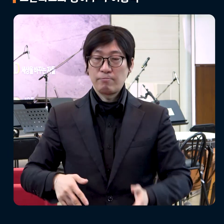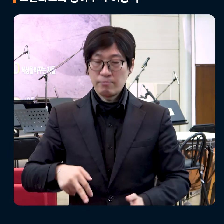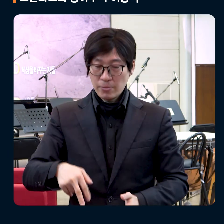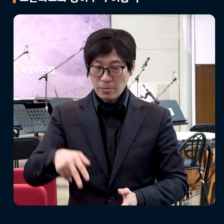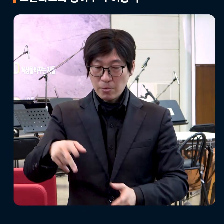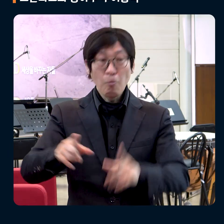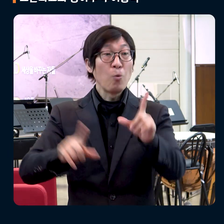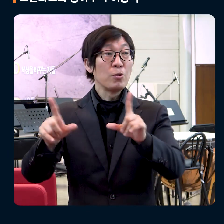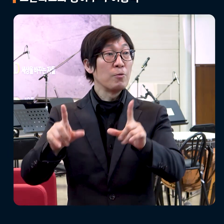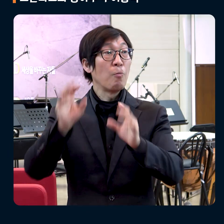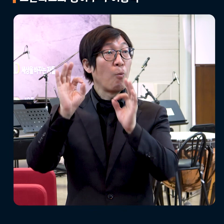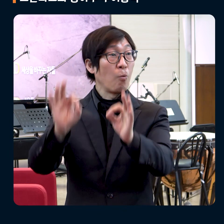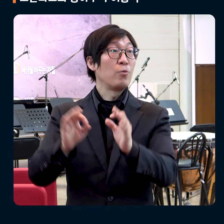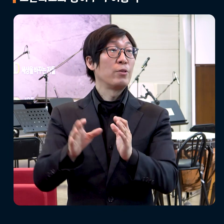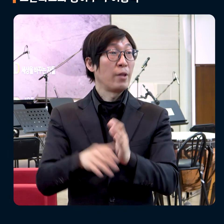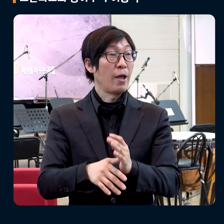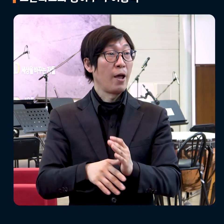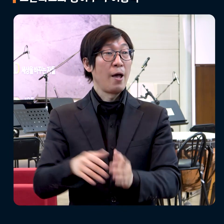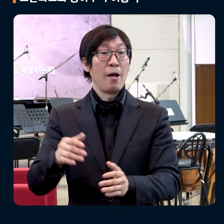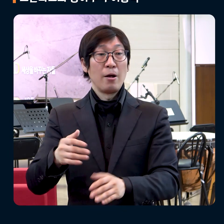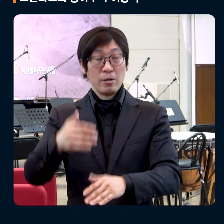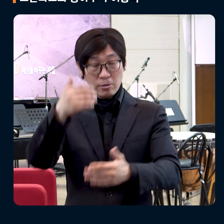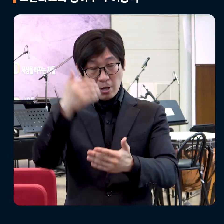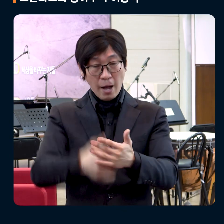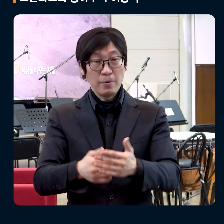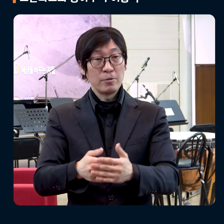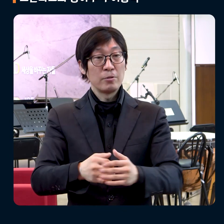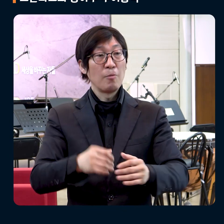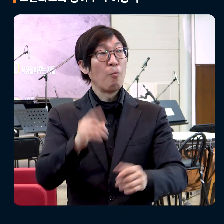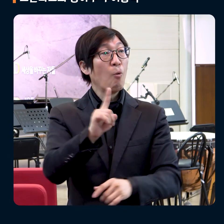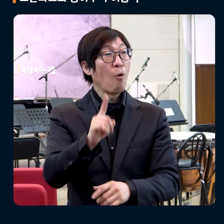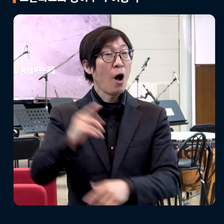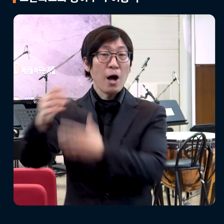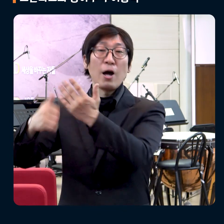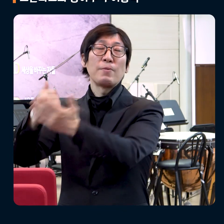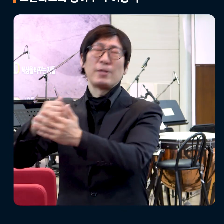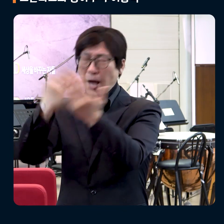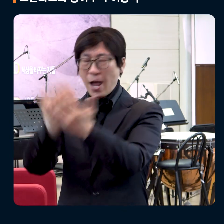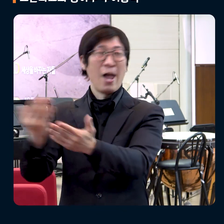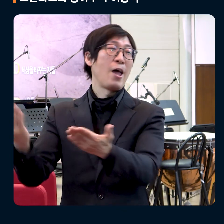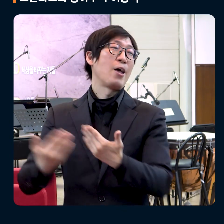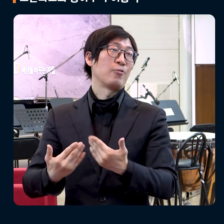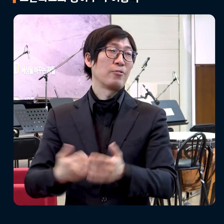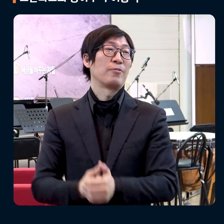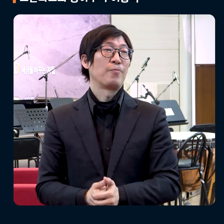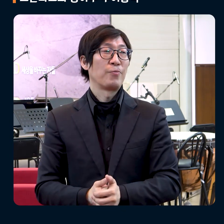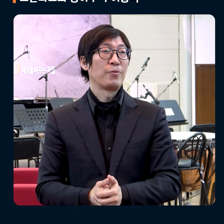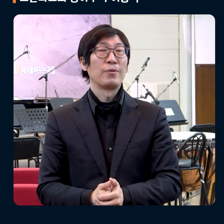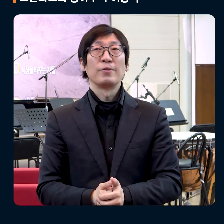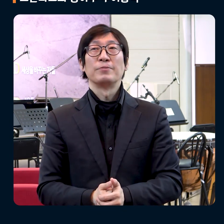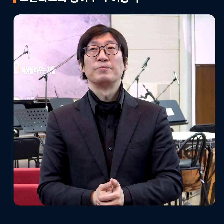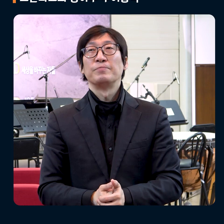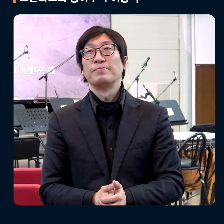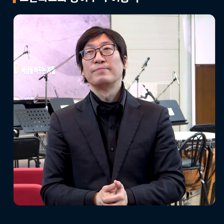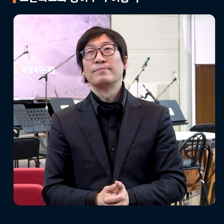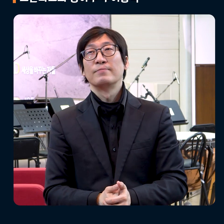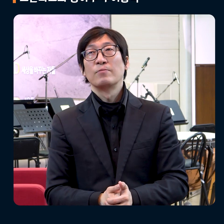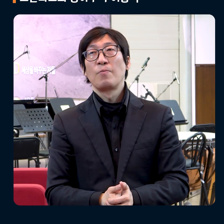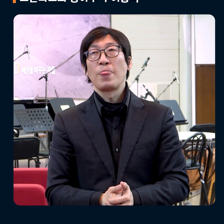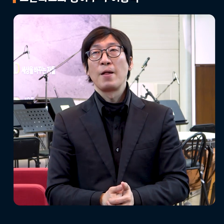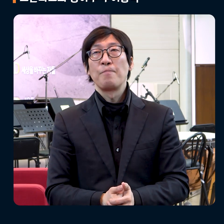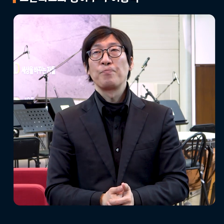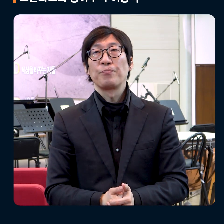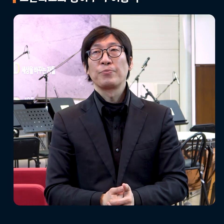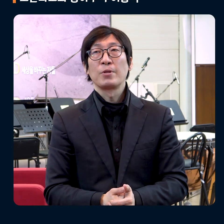향해서 묵묵히 걸어가실 때 나머지는 하나님께서 해주신 줄 믿습니다. 그때 그 일이